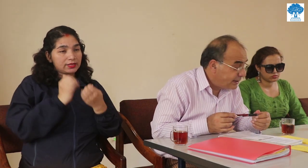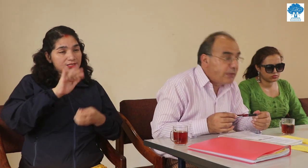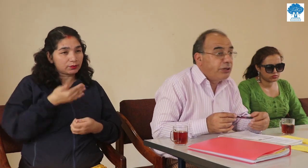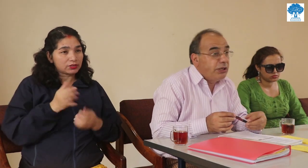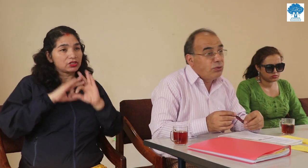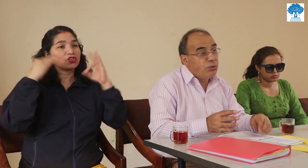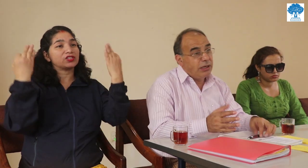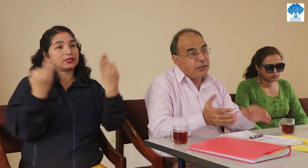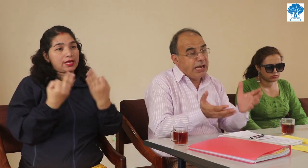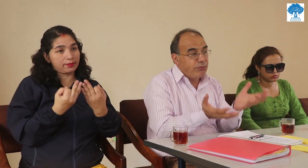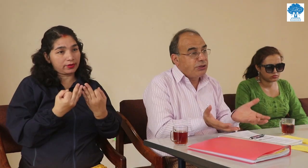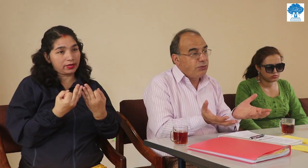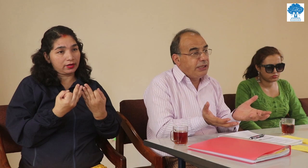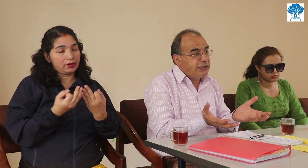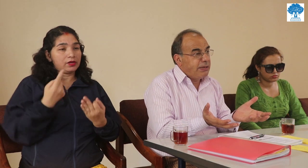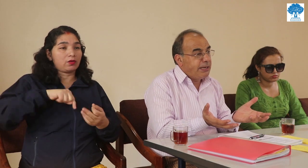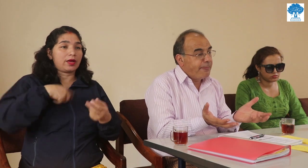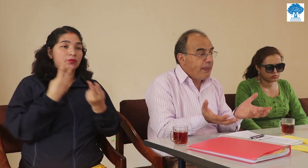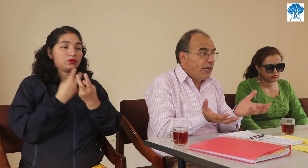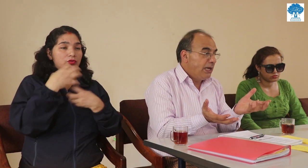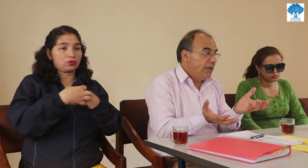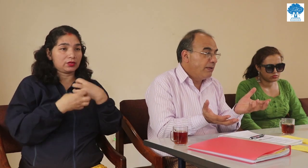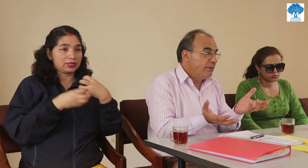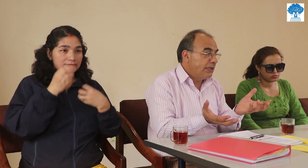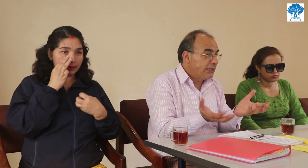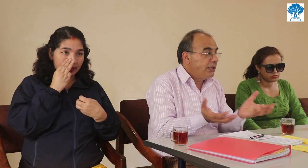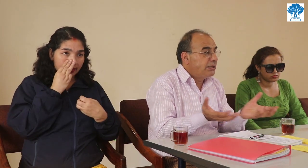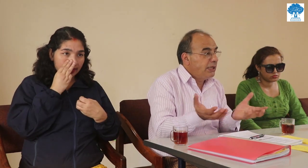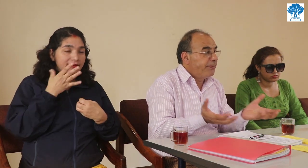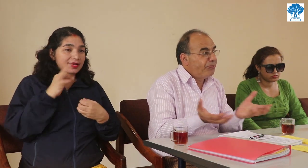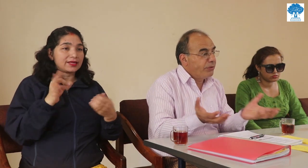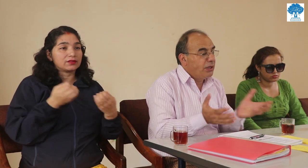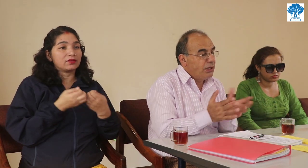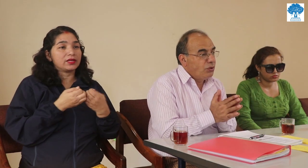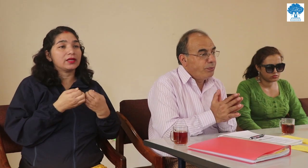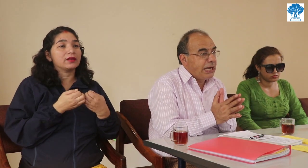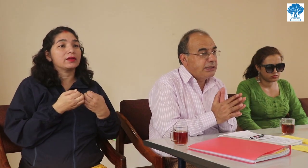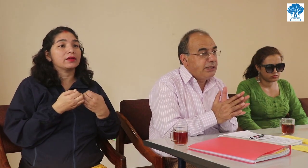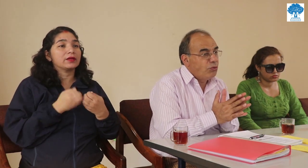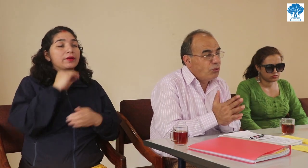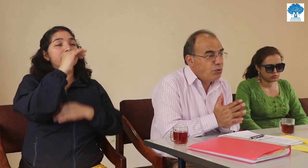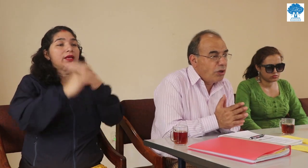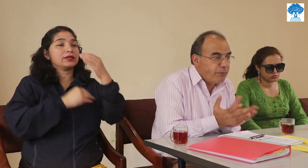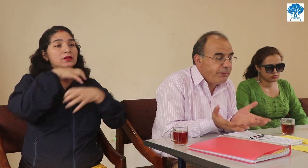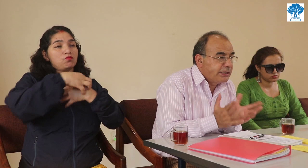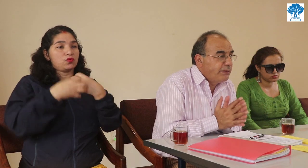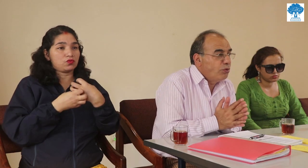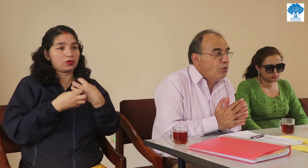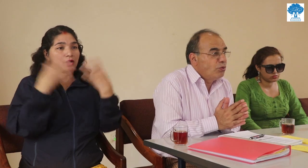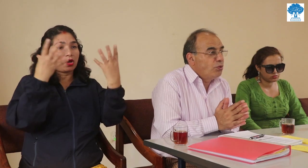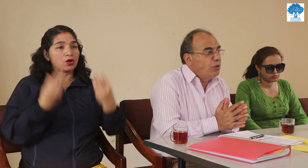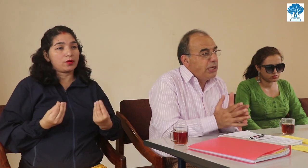चाहिँ संसारभरि यो हाम्रो जस्तो देशमा खास गरी चाहिँ यो विकासशील मुलुकहरू अल्प